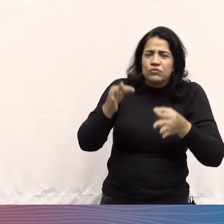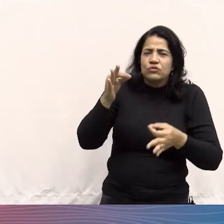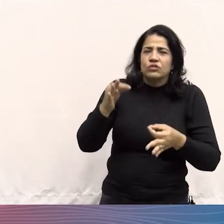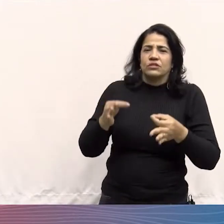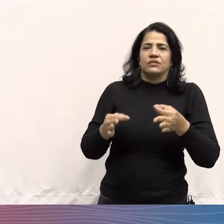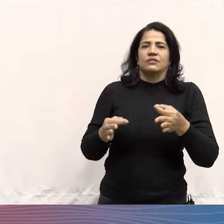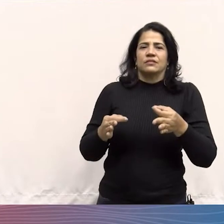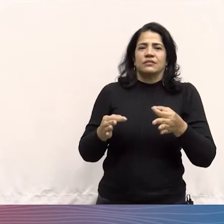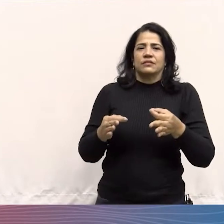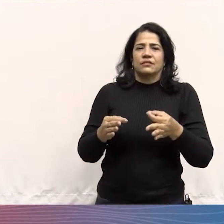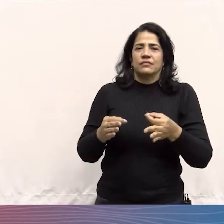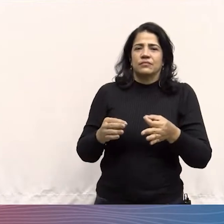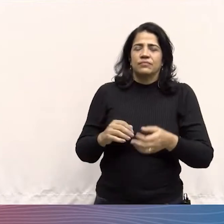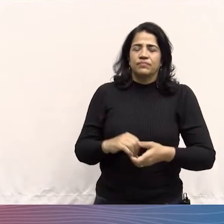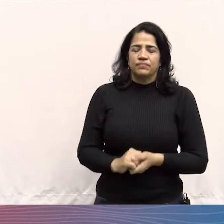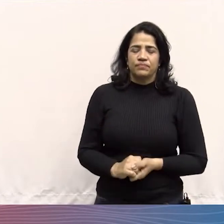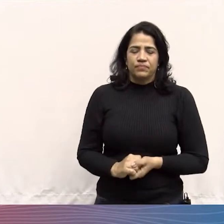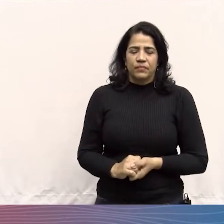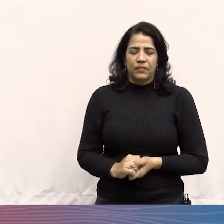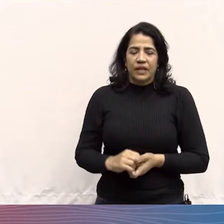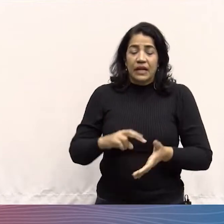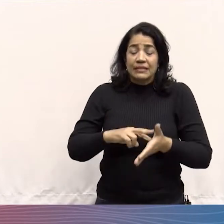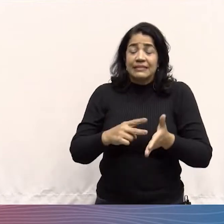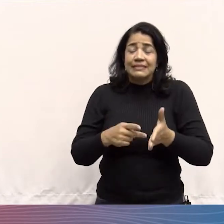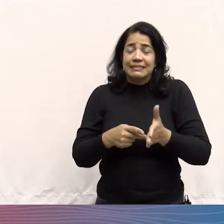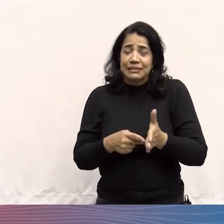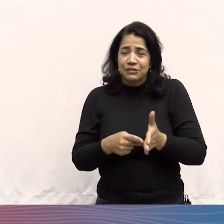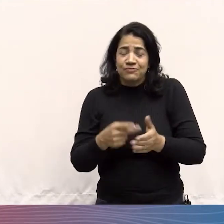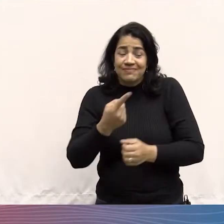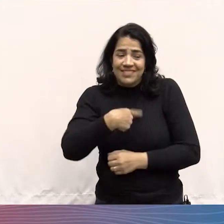É sair pregar evangelho.